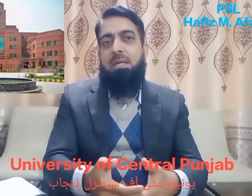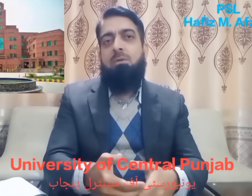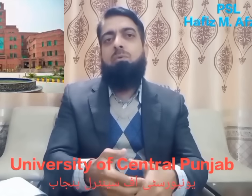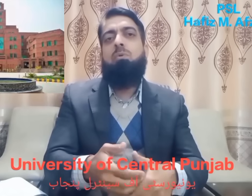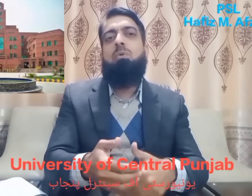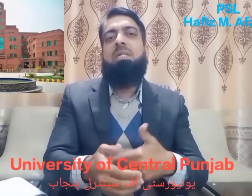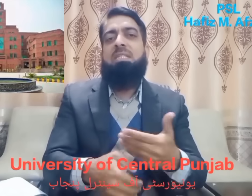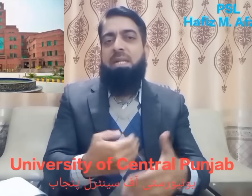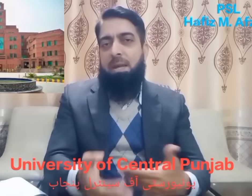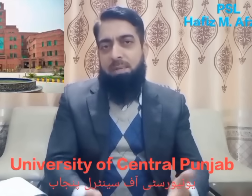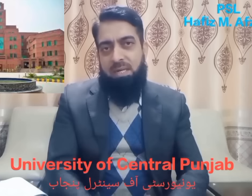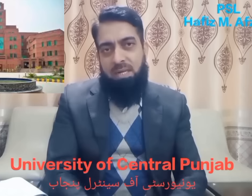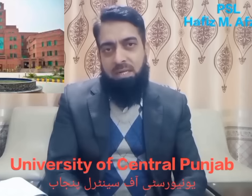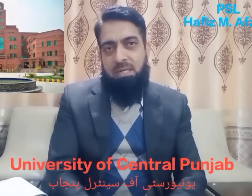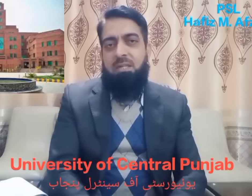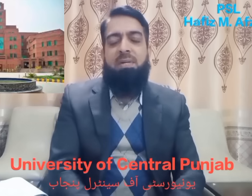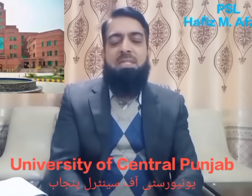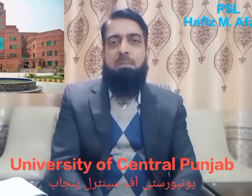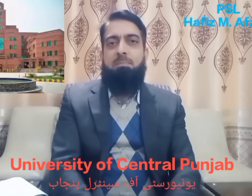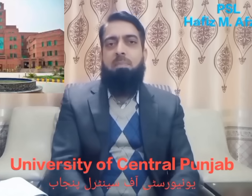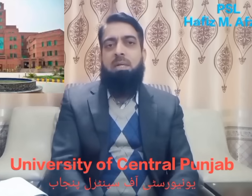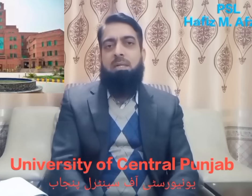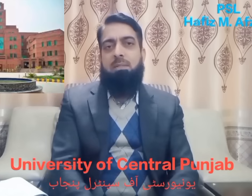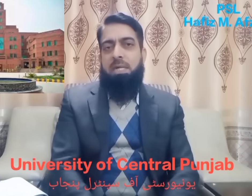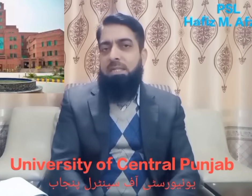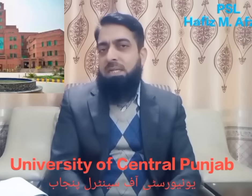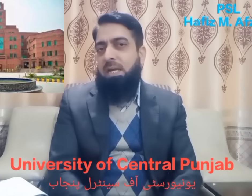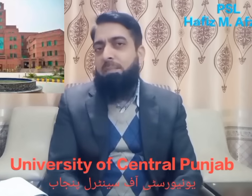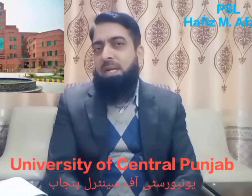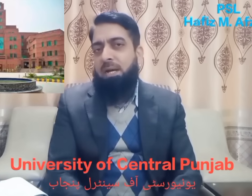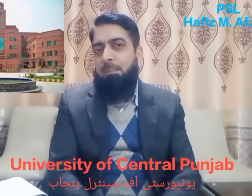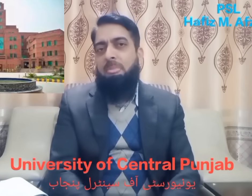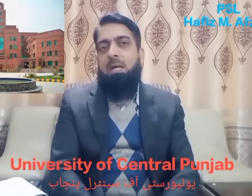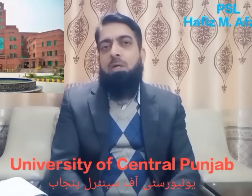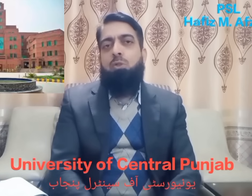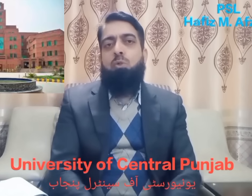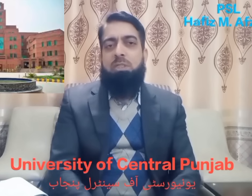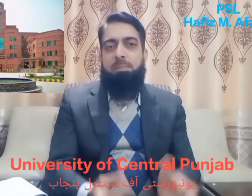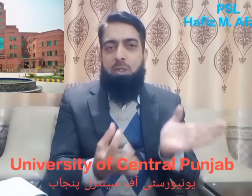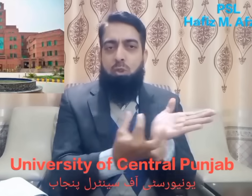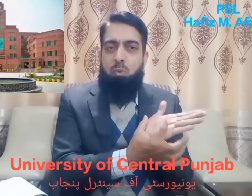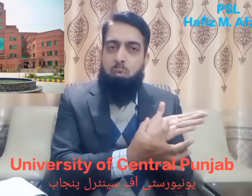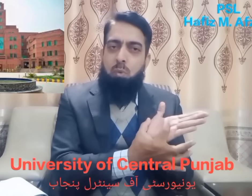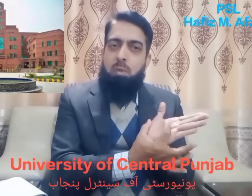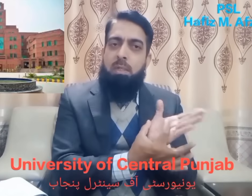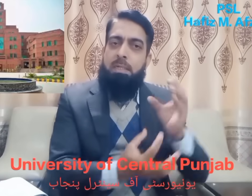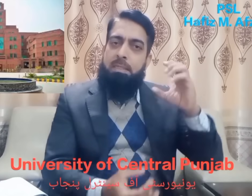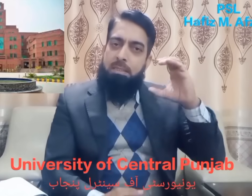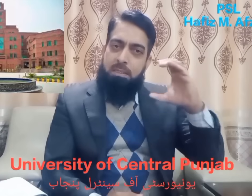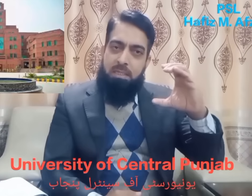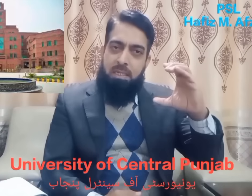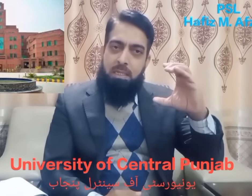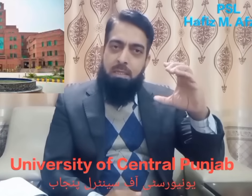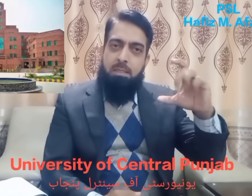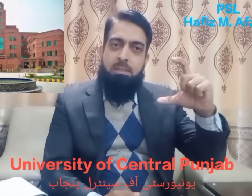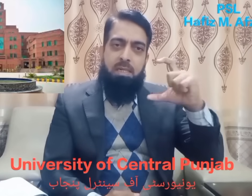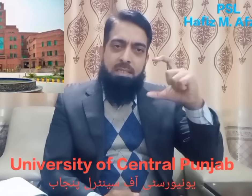लिए, उनको डिस्क्राइब करने के लिए, अदरवाइज साइंस के क्या बनेगा, UCP, UC या